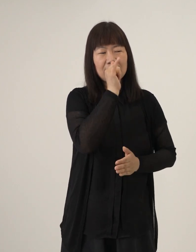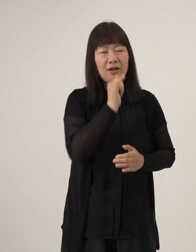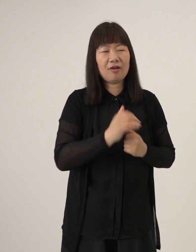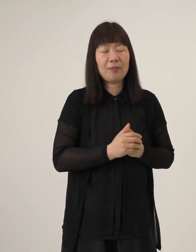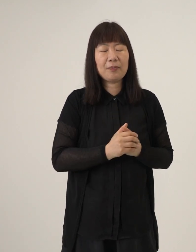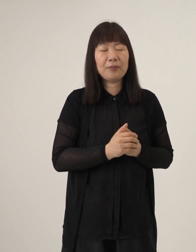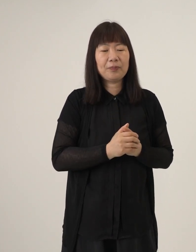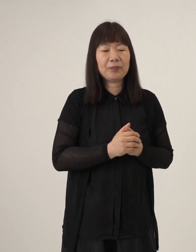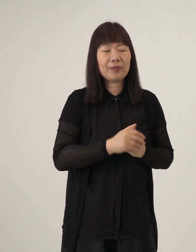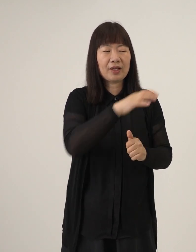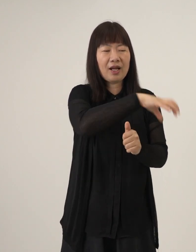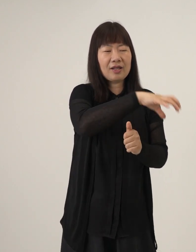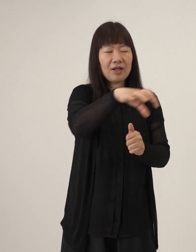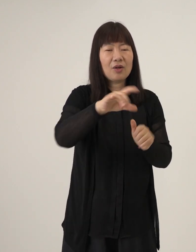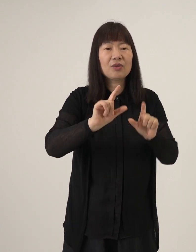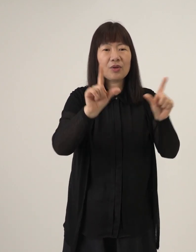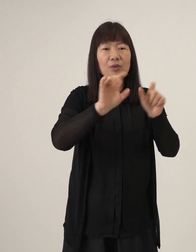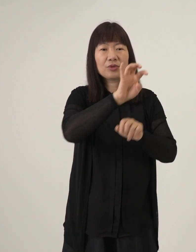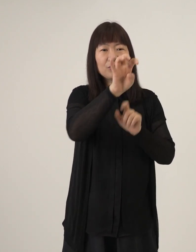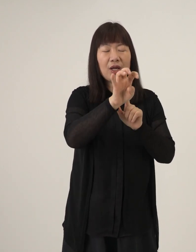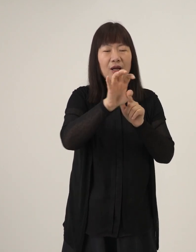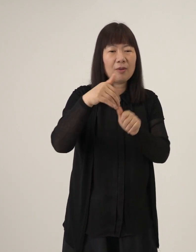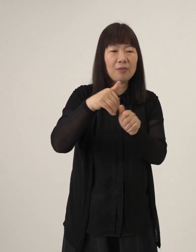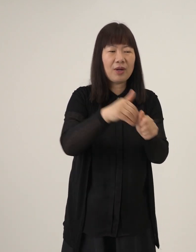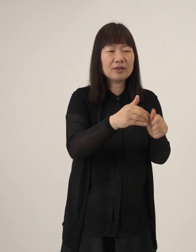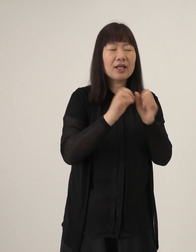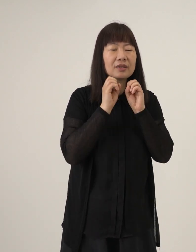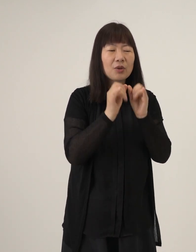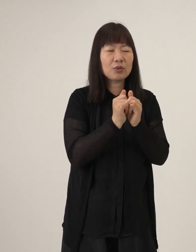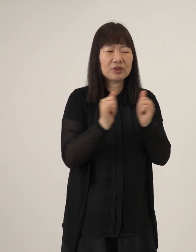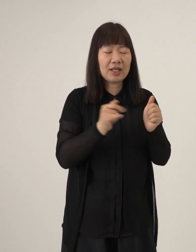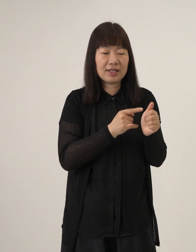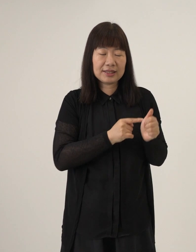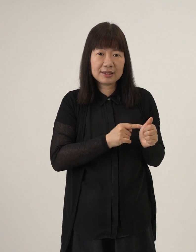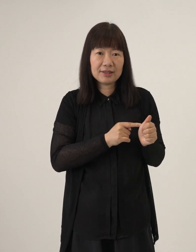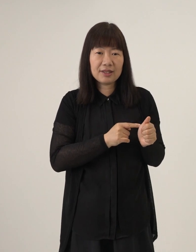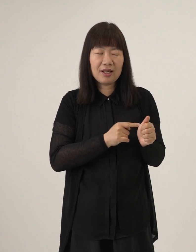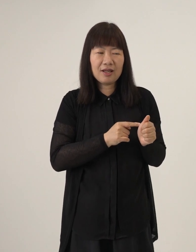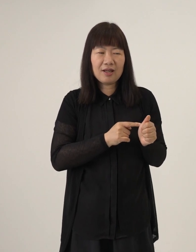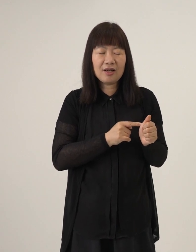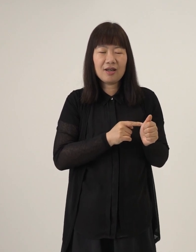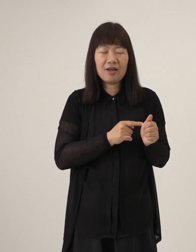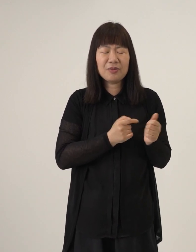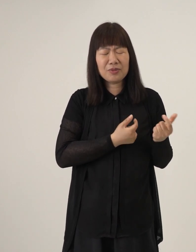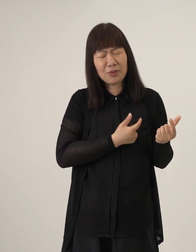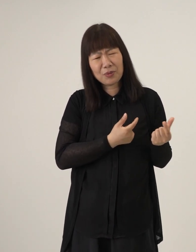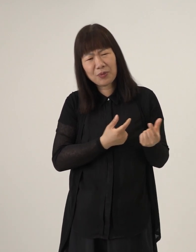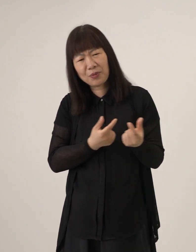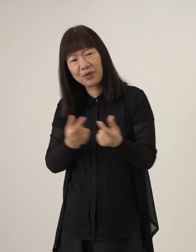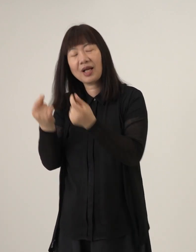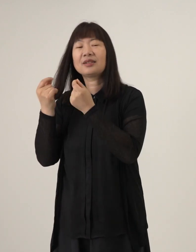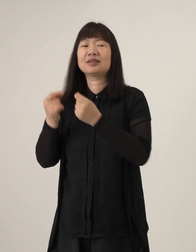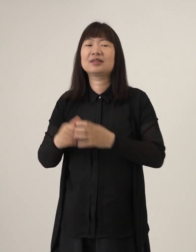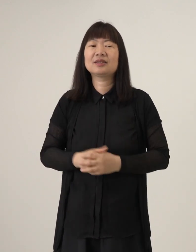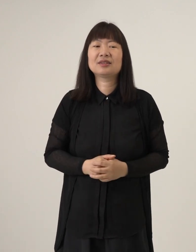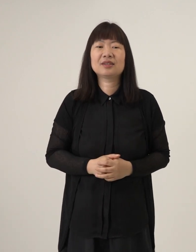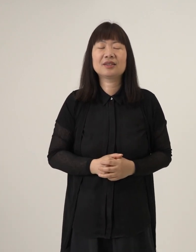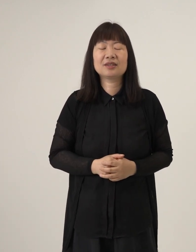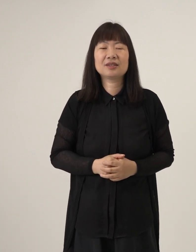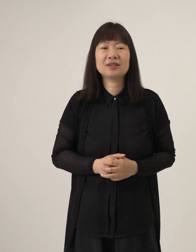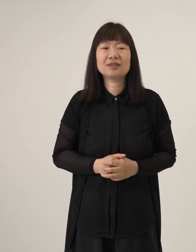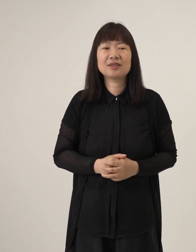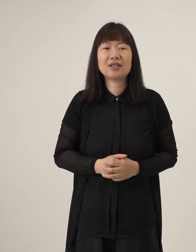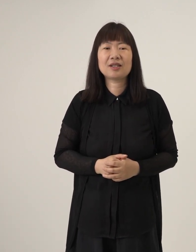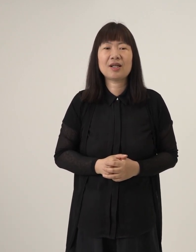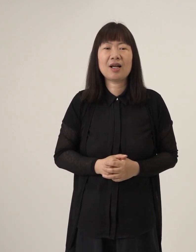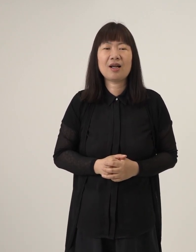그 주변에 동유럽 국가에 파송된 선교사님들이 이 너도 나도 할 것 없이 전부 쏟아져